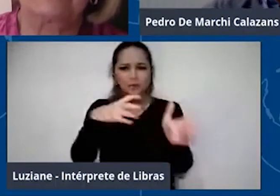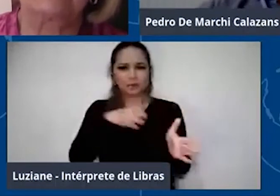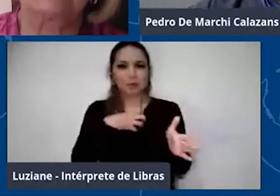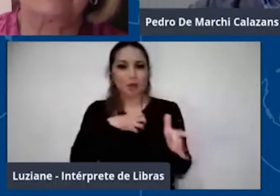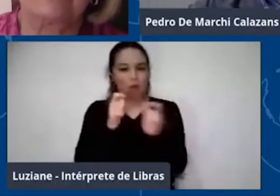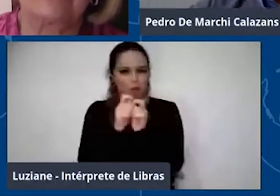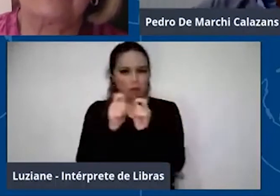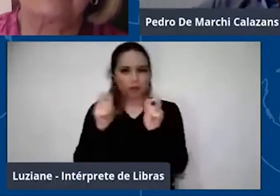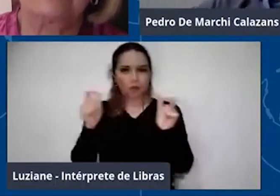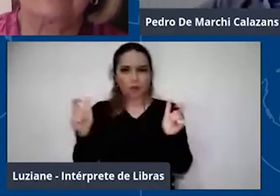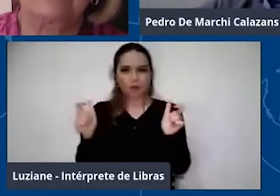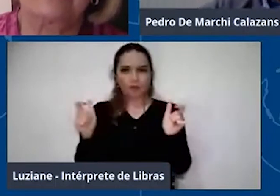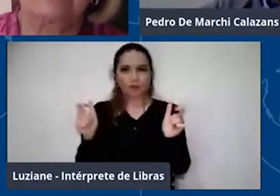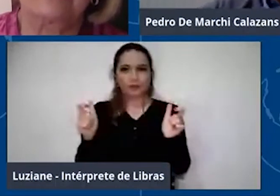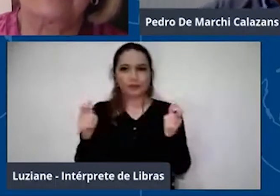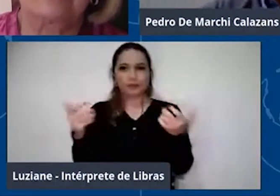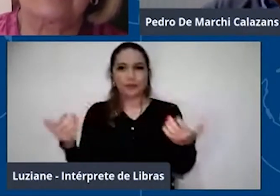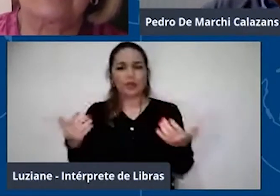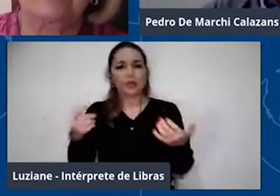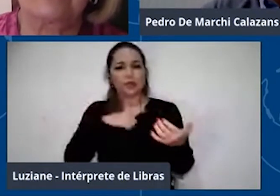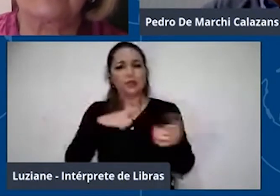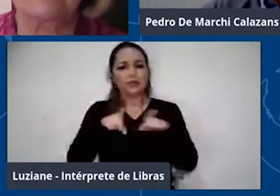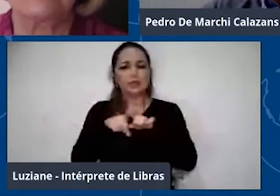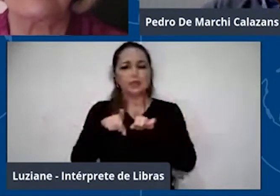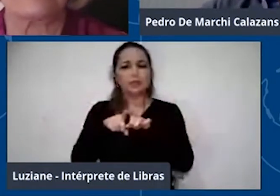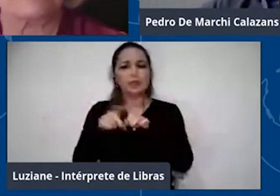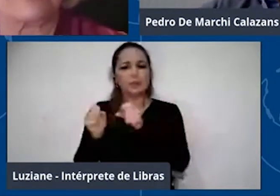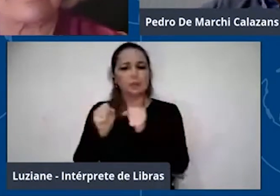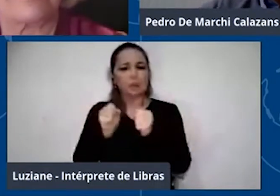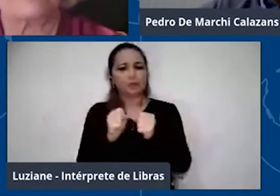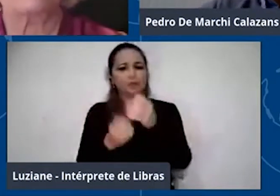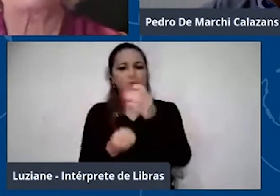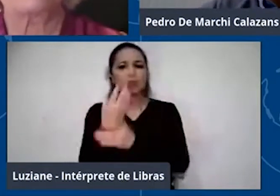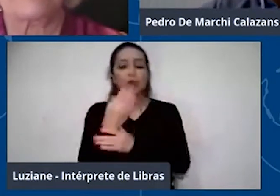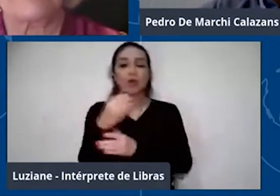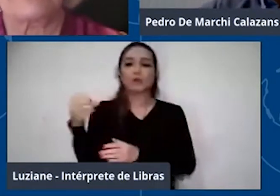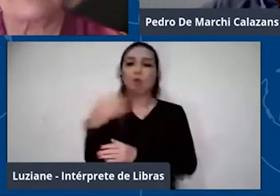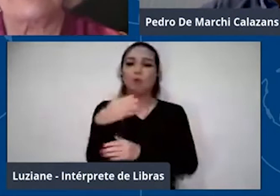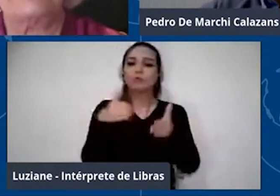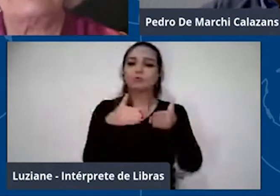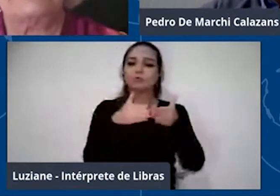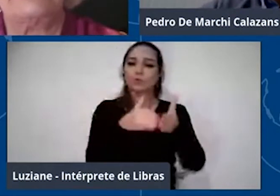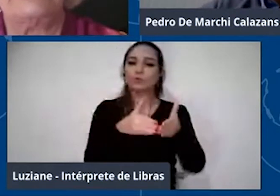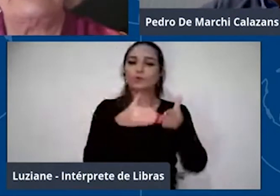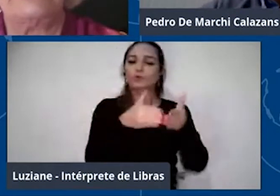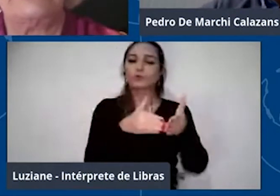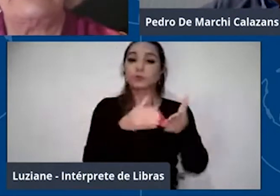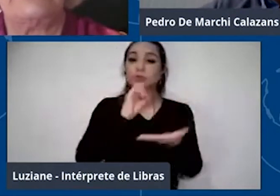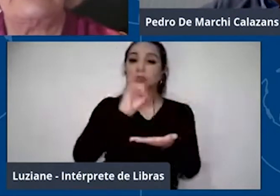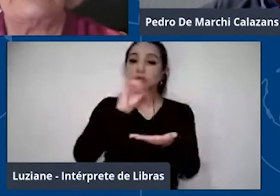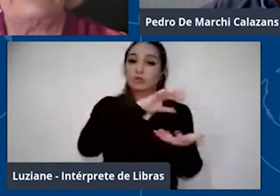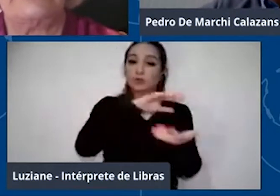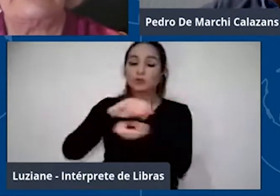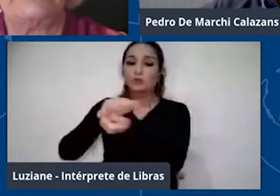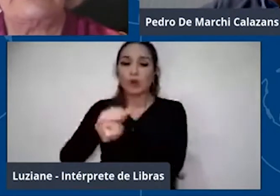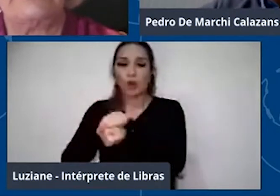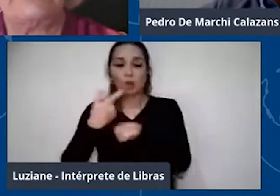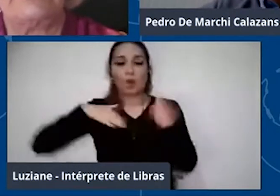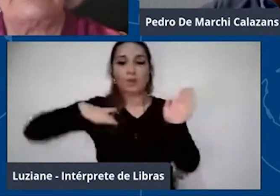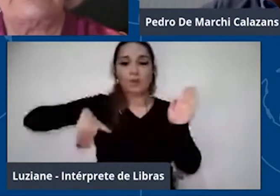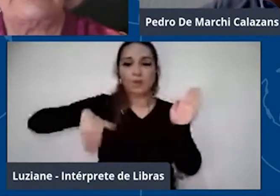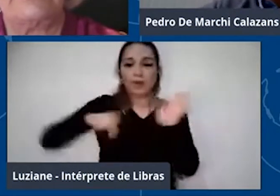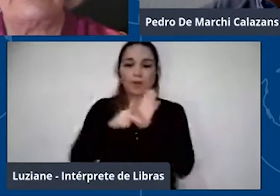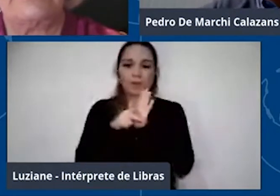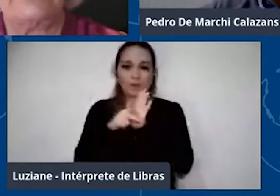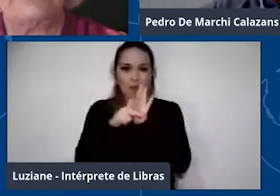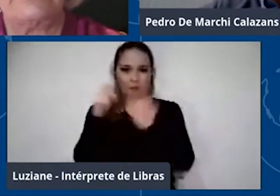importante. Se aventou a possibilidade de se criar um novo porto, né, internacional no litoral do Rio Grande do Sul, no litoral